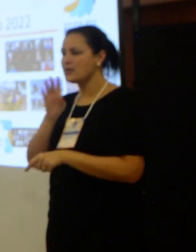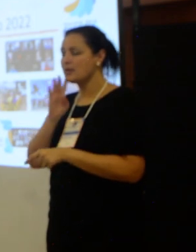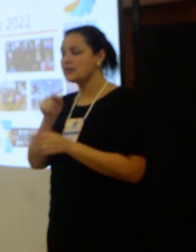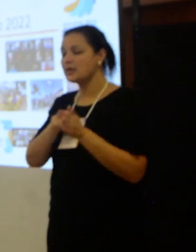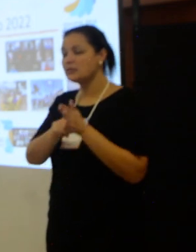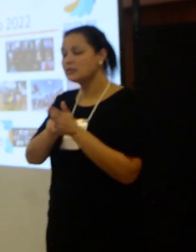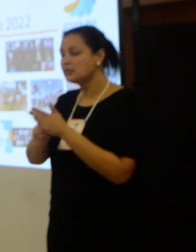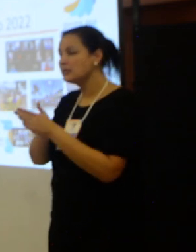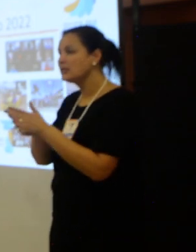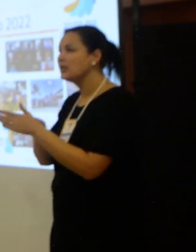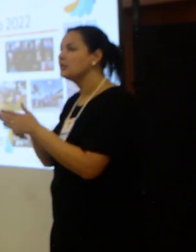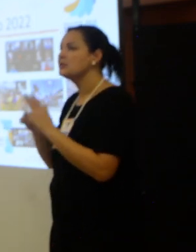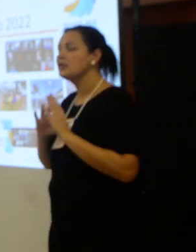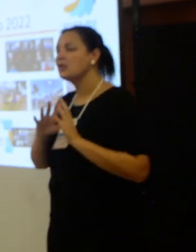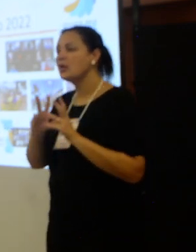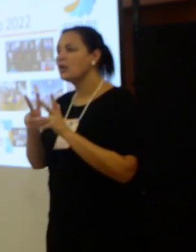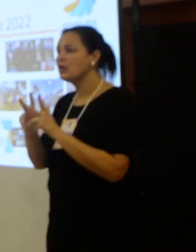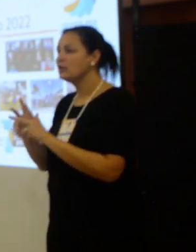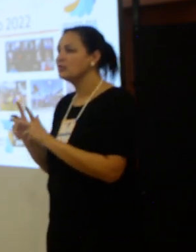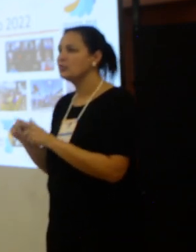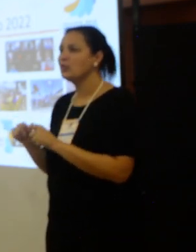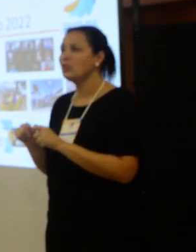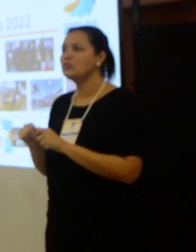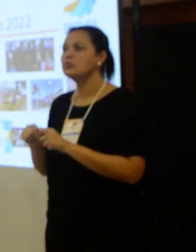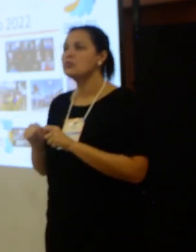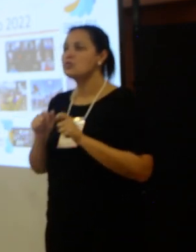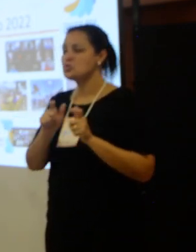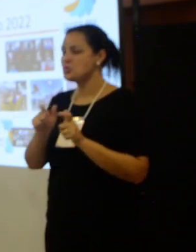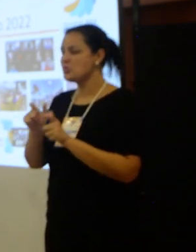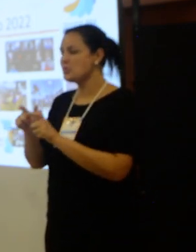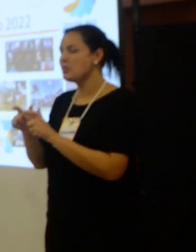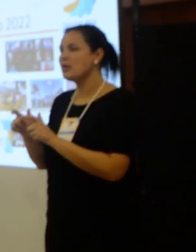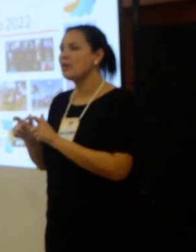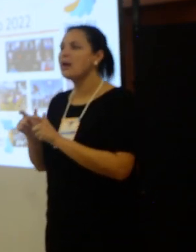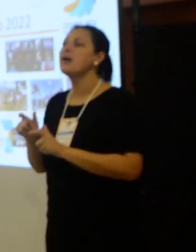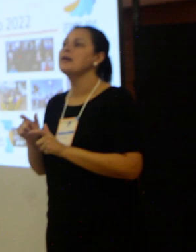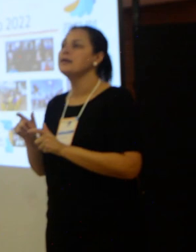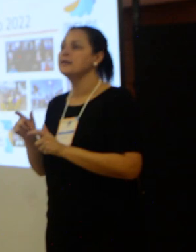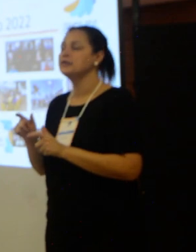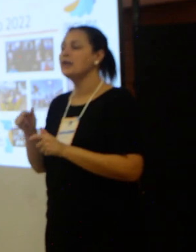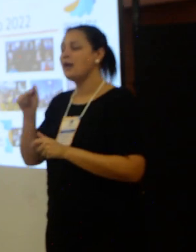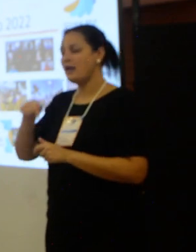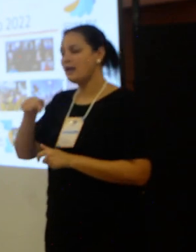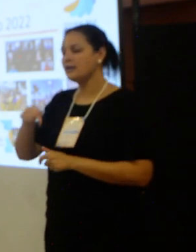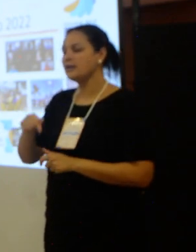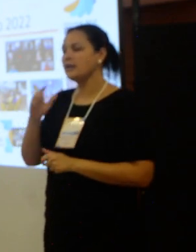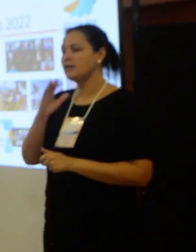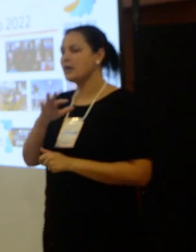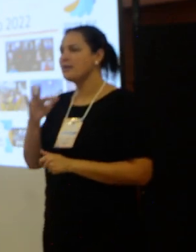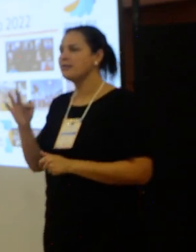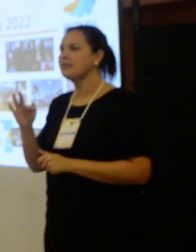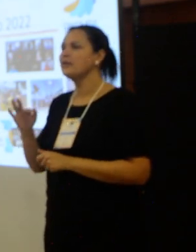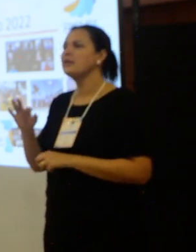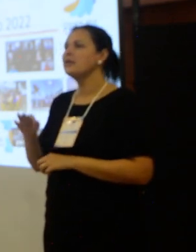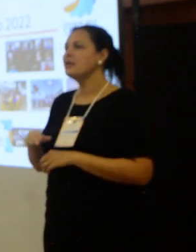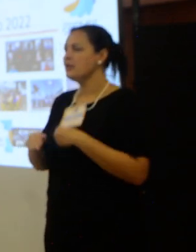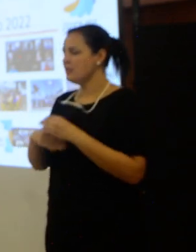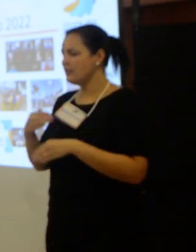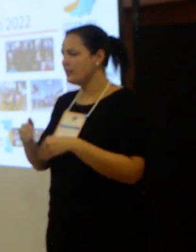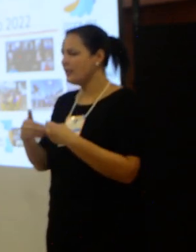as unidades de paisagem do município e o processo de sensibilização, como eu já falei, né,